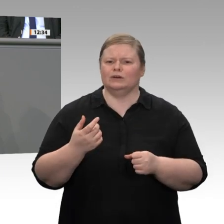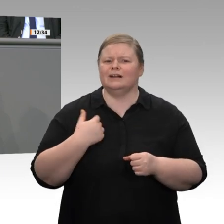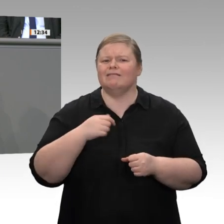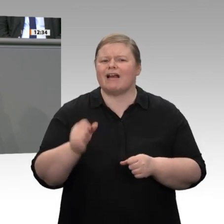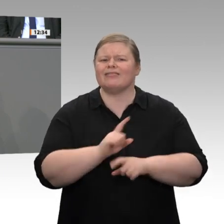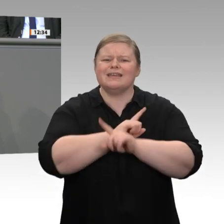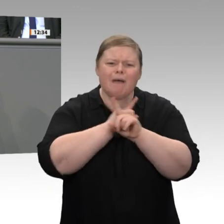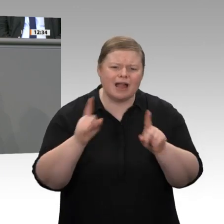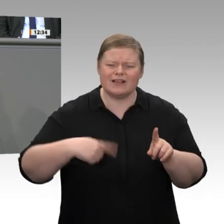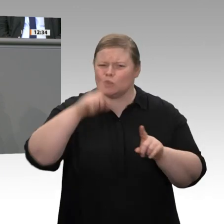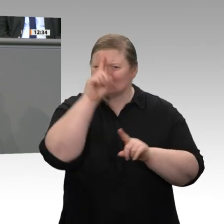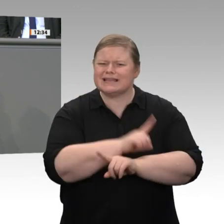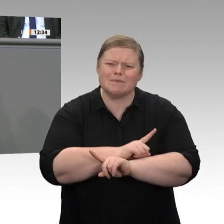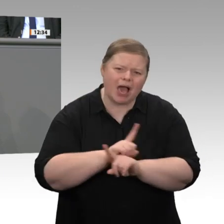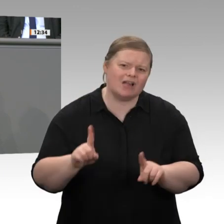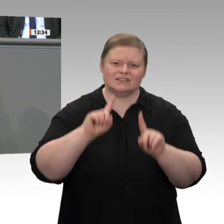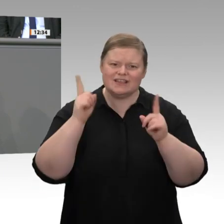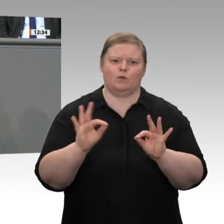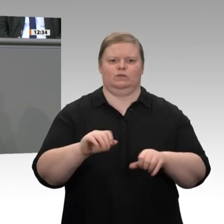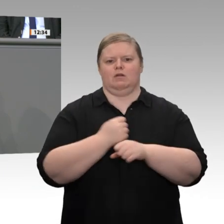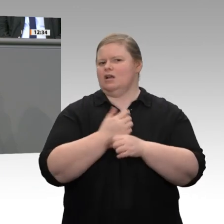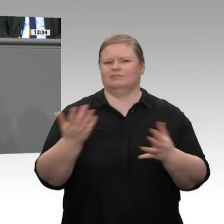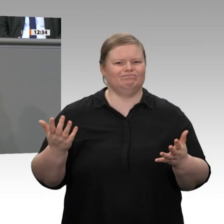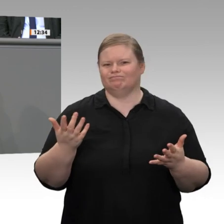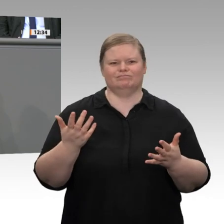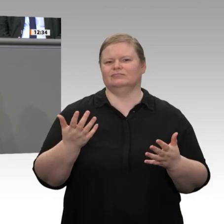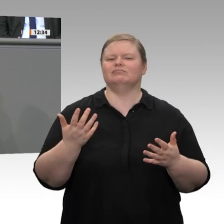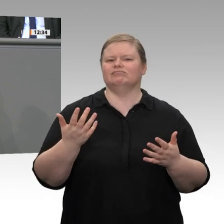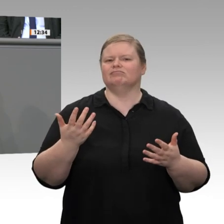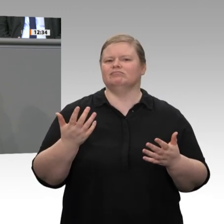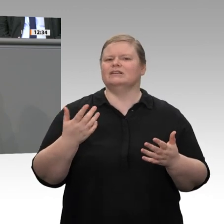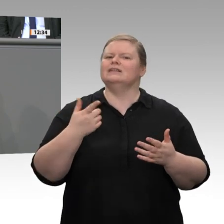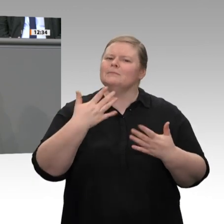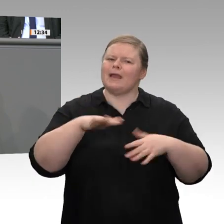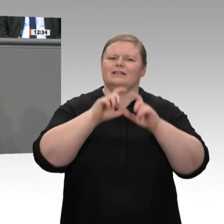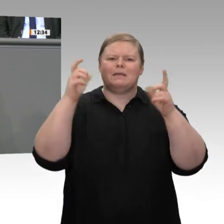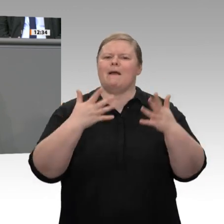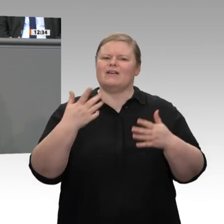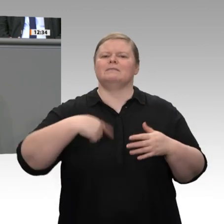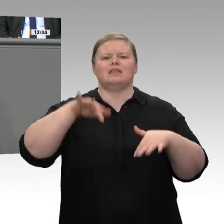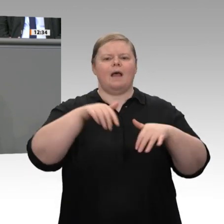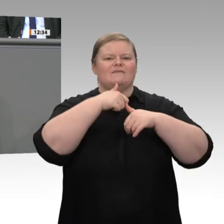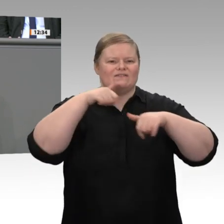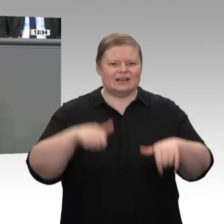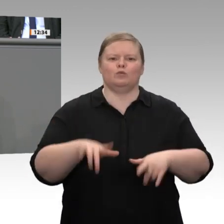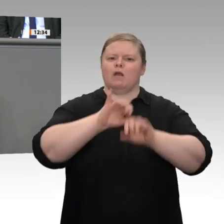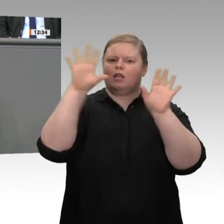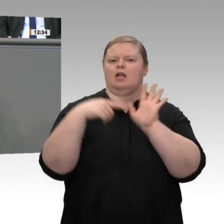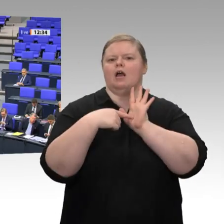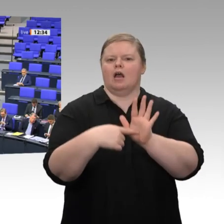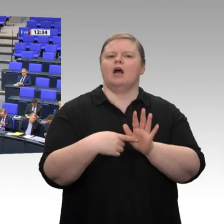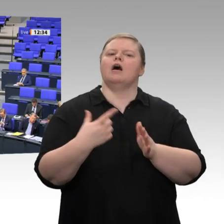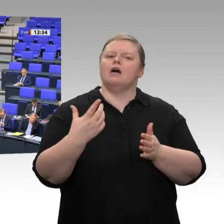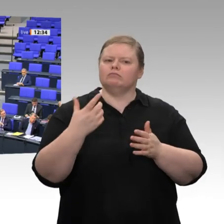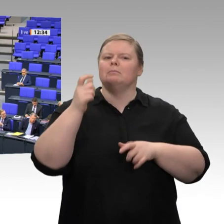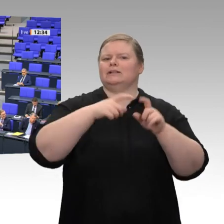mit wahnsinniger Verwaltung, mit Bürokratismus und mit schwierigen Verfahren konfrontieren. Darum geht es heute und hier.